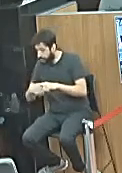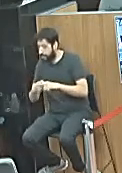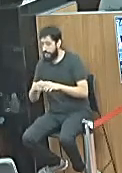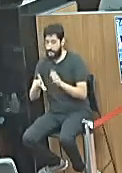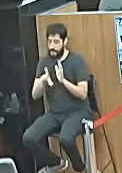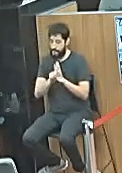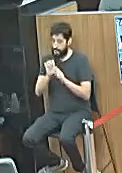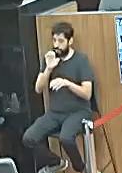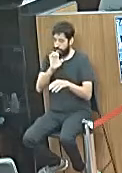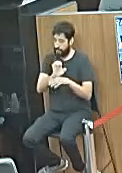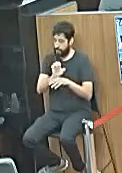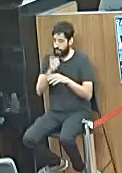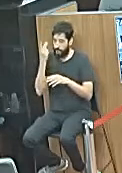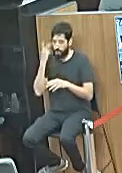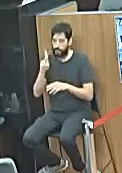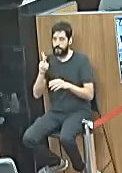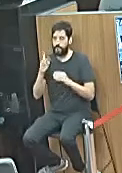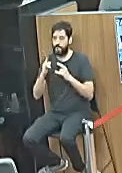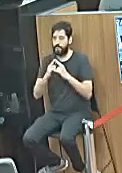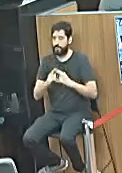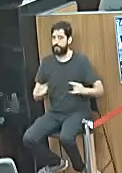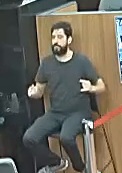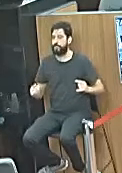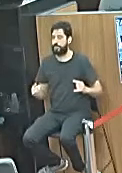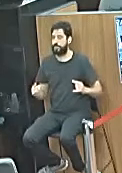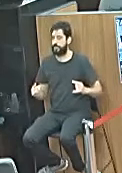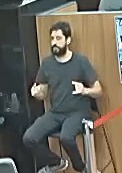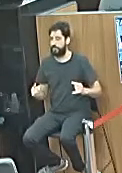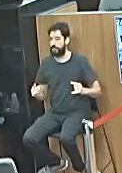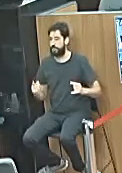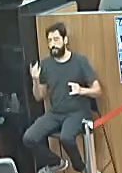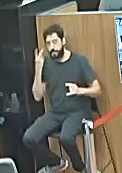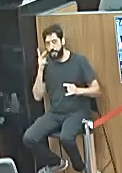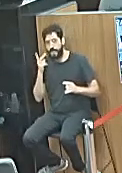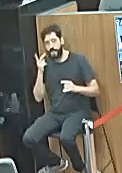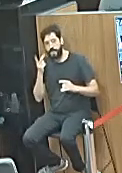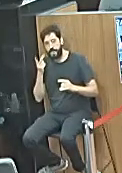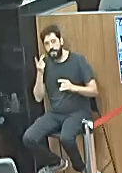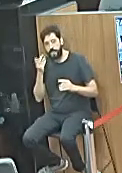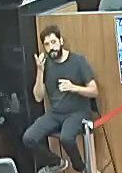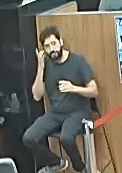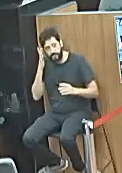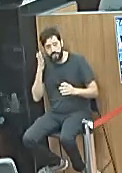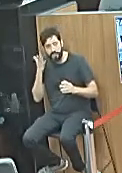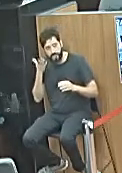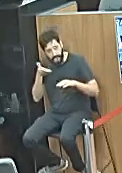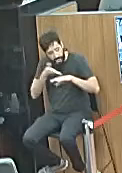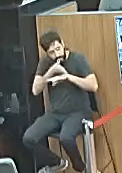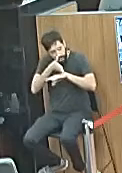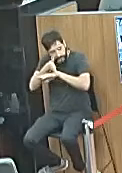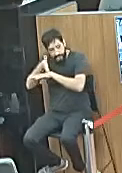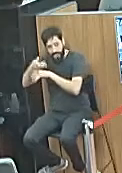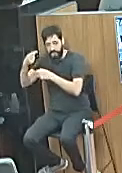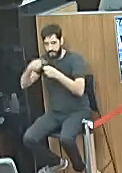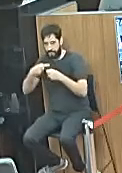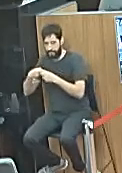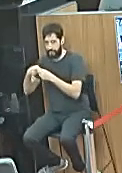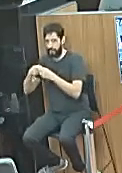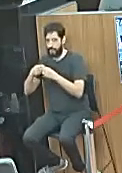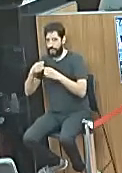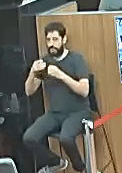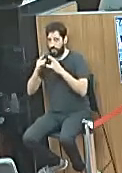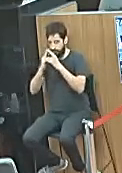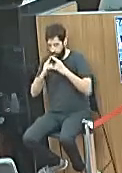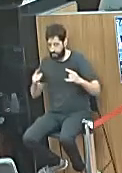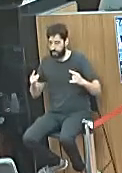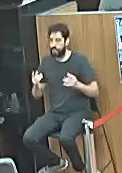para o circo e que uma lei que facilite também a entrada dos circos nas cidades garantindo o que já